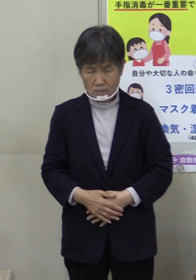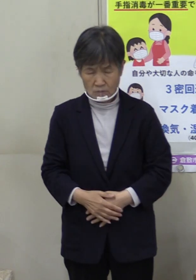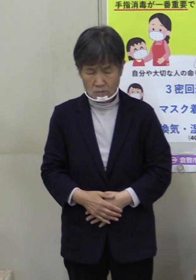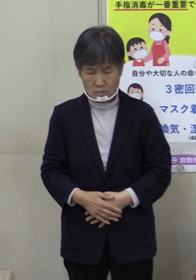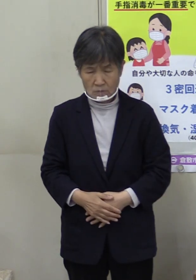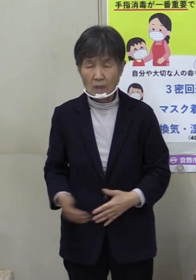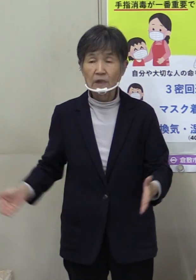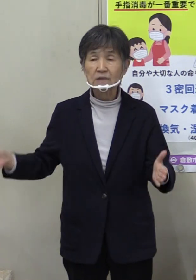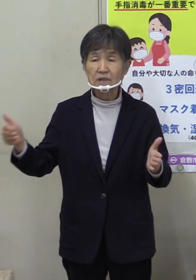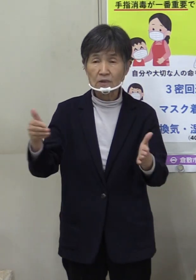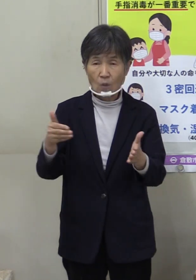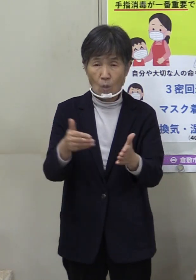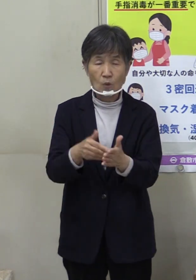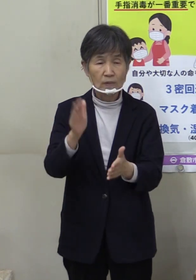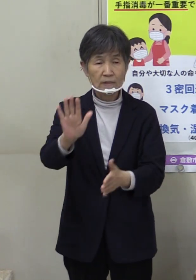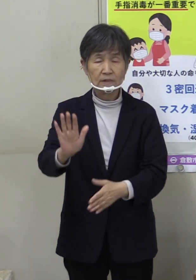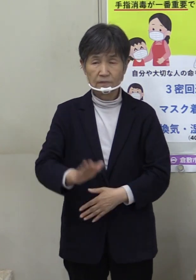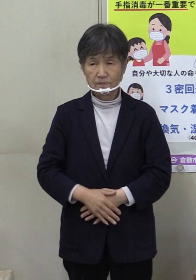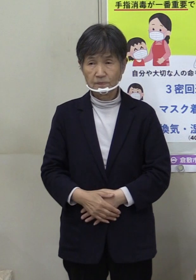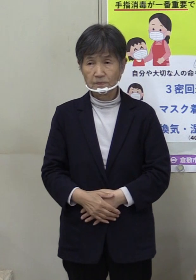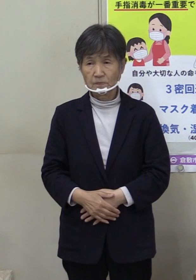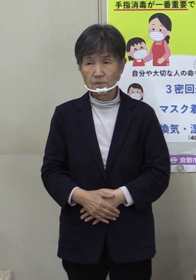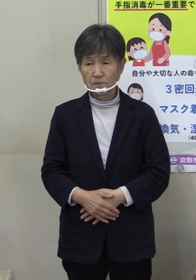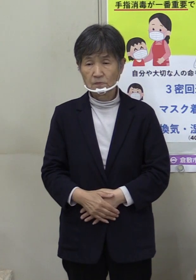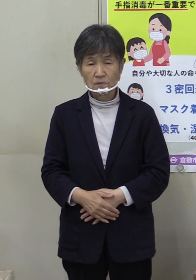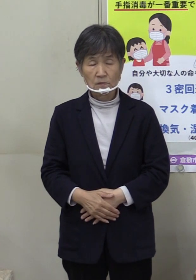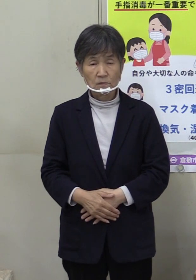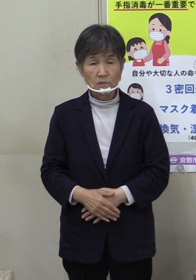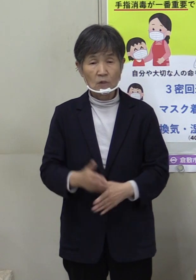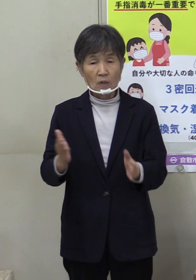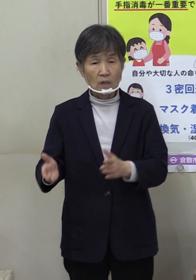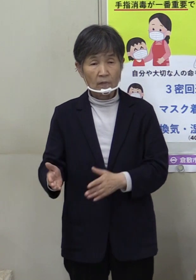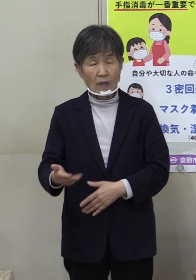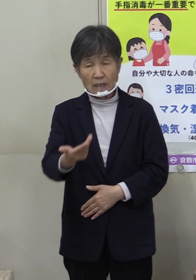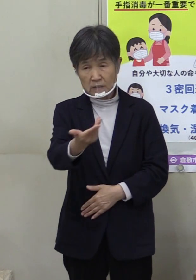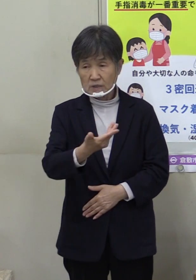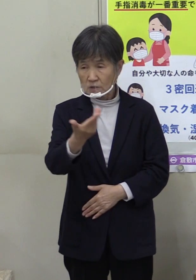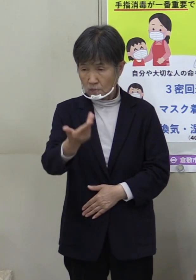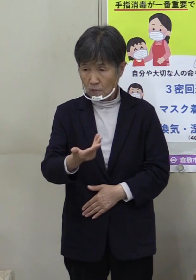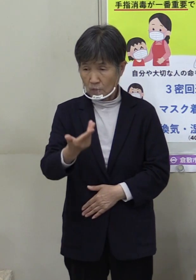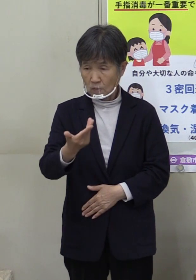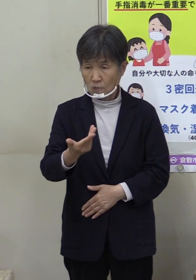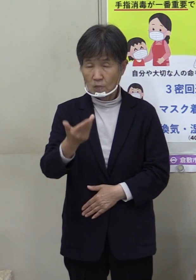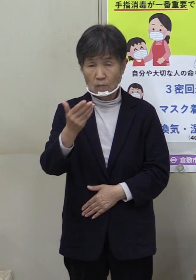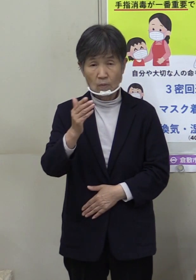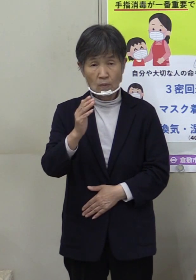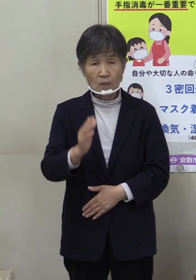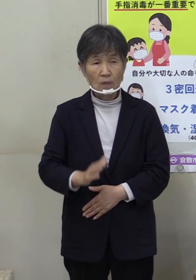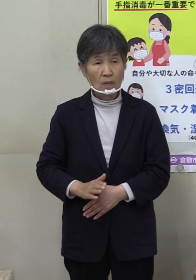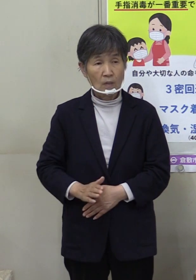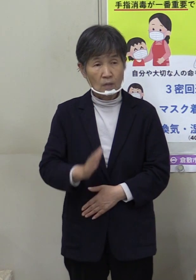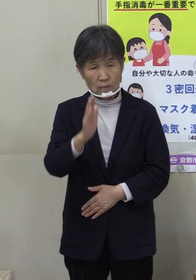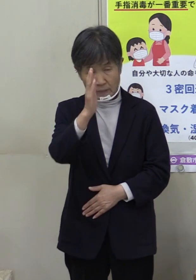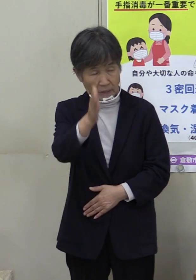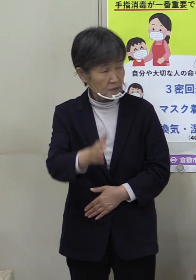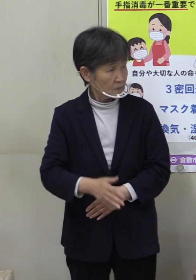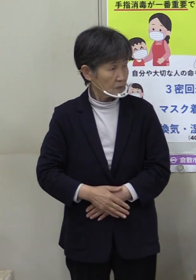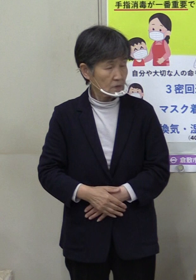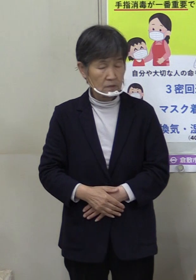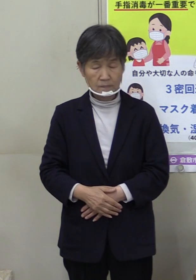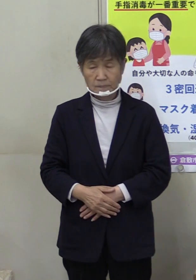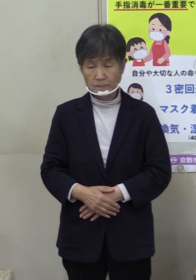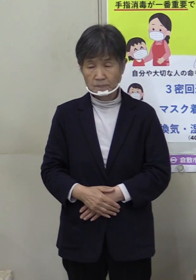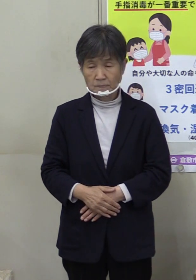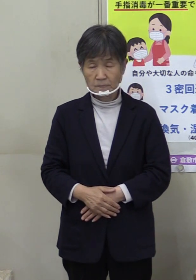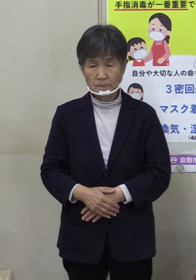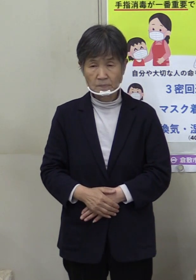以上でございます。 はい、それでは作者から質問をお願いいたします。 挙手をいただきましたらマイクをお持ちしますので